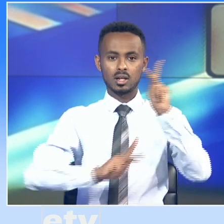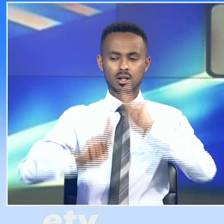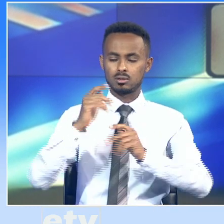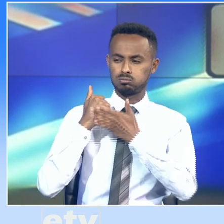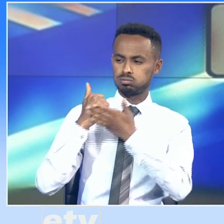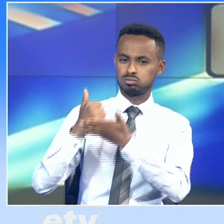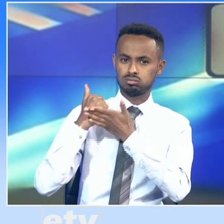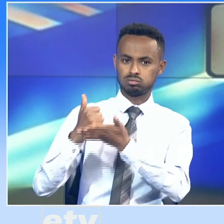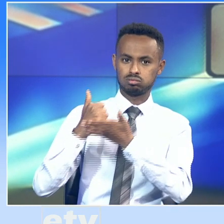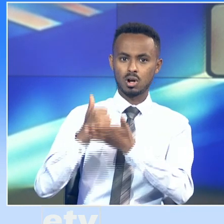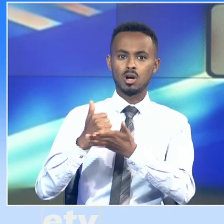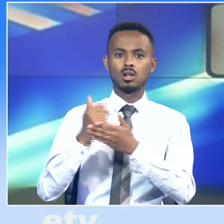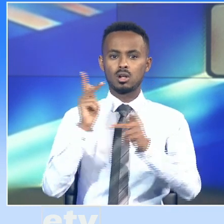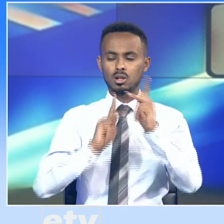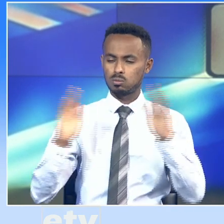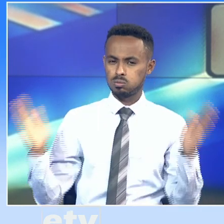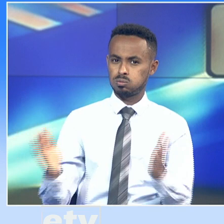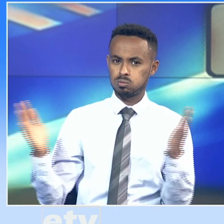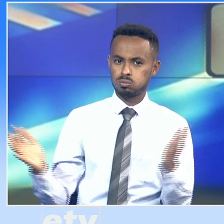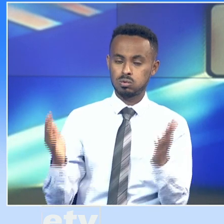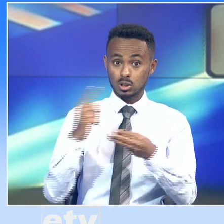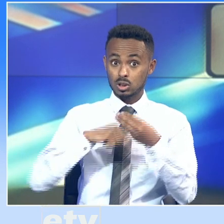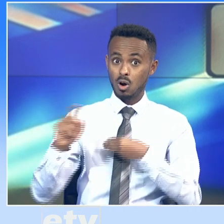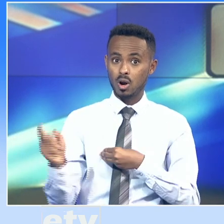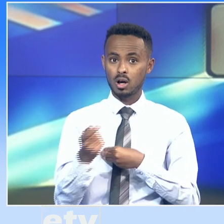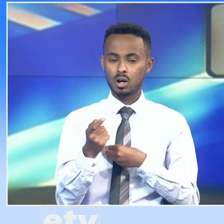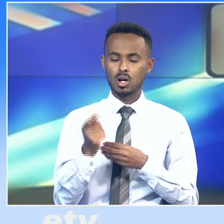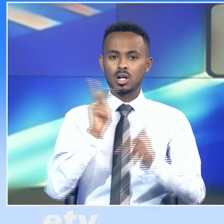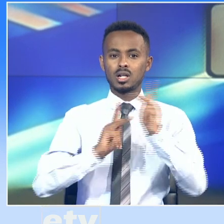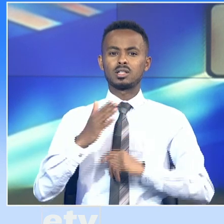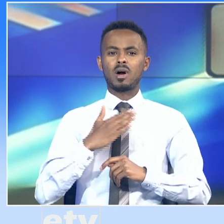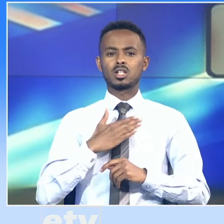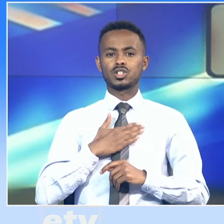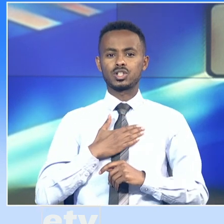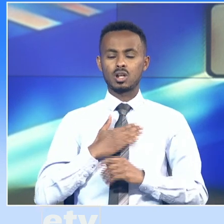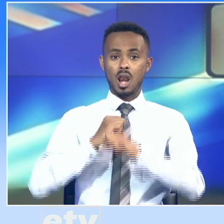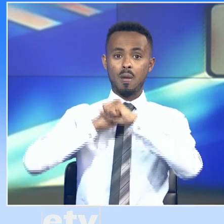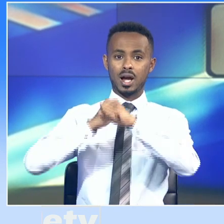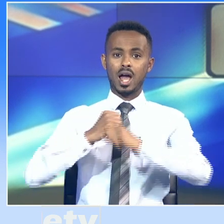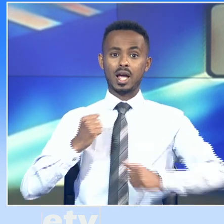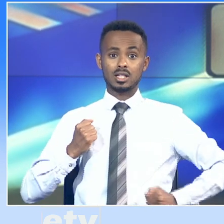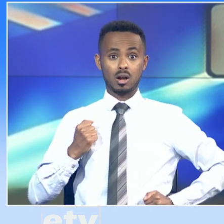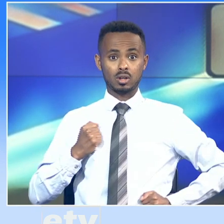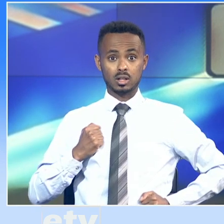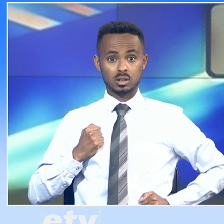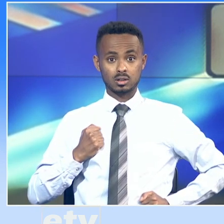ድጋፍ የህዝብ ሞራል ስለሆነ ህዝባችን ለመከላከያ